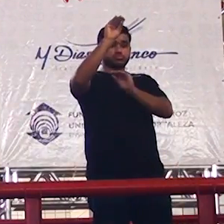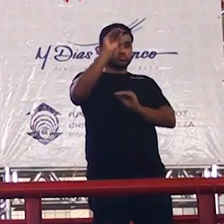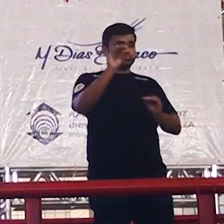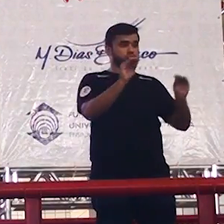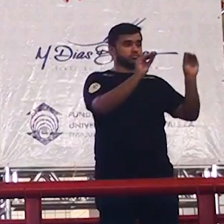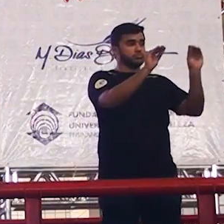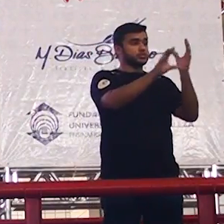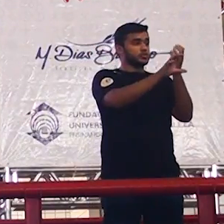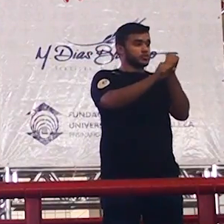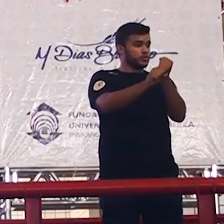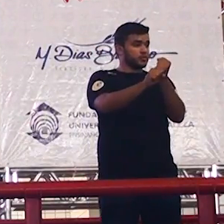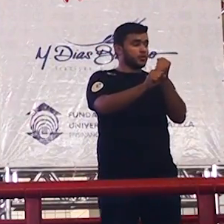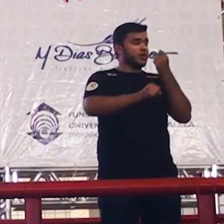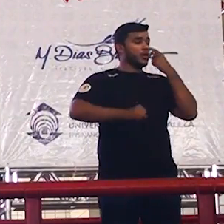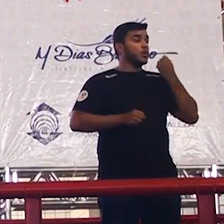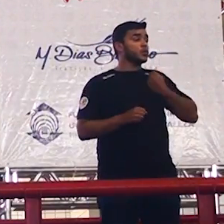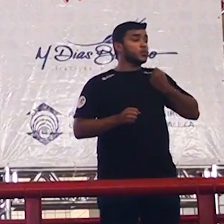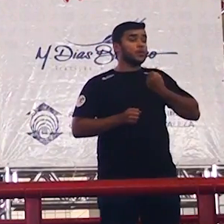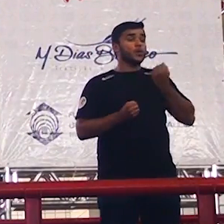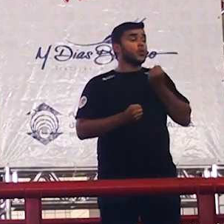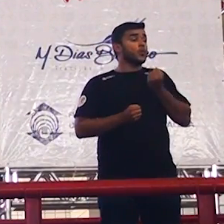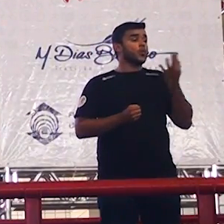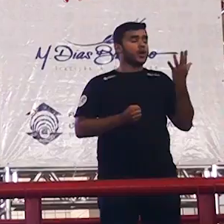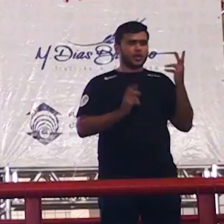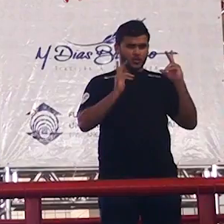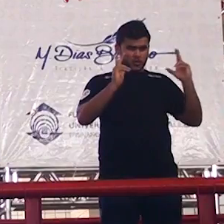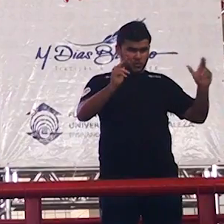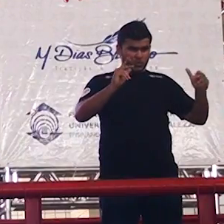paralelogramo é a mesma área do retângulo?